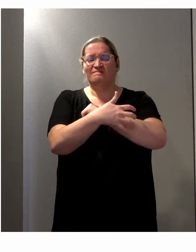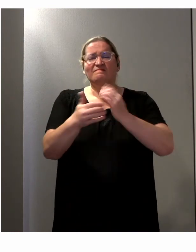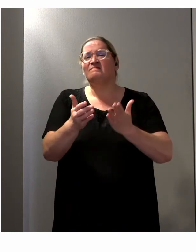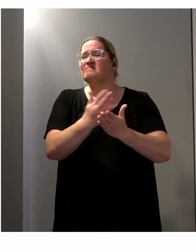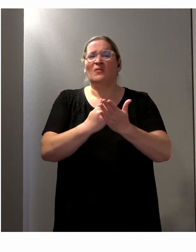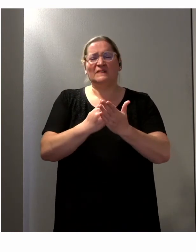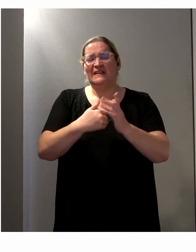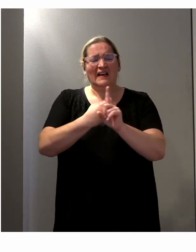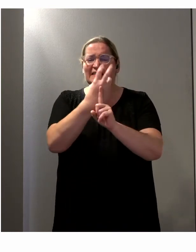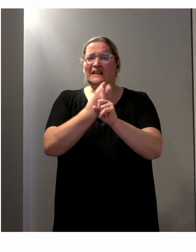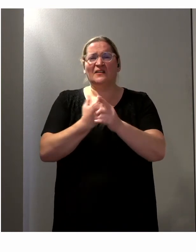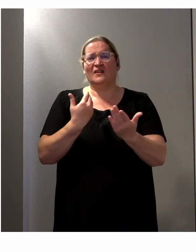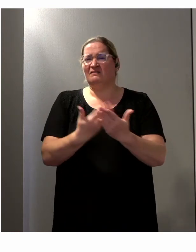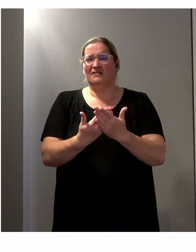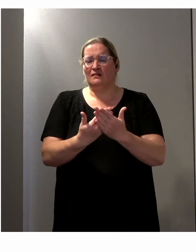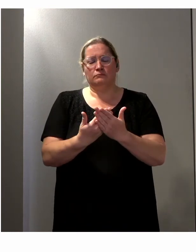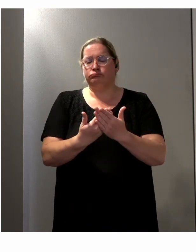mesurer. Et il faudrait